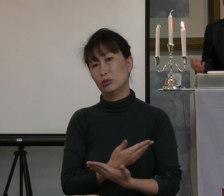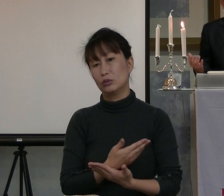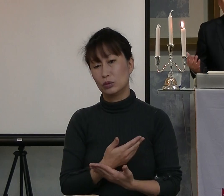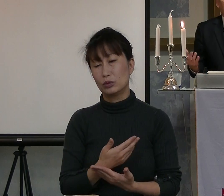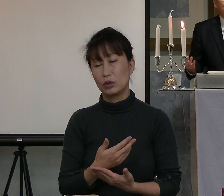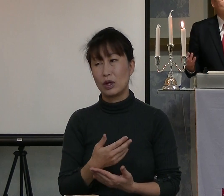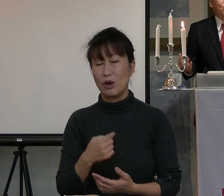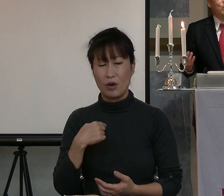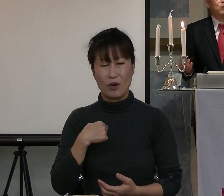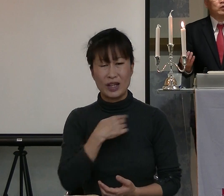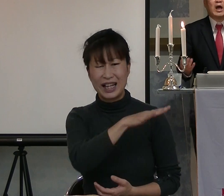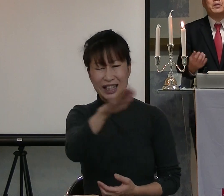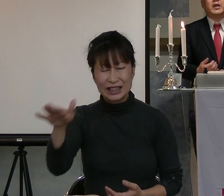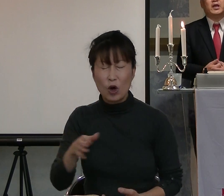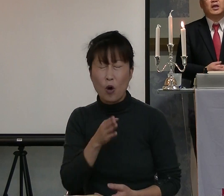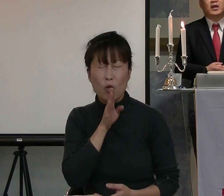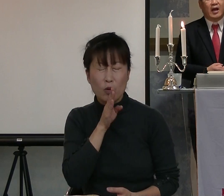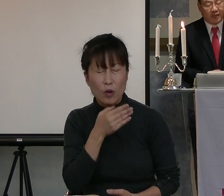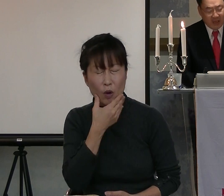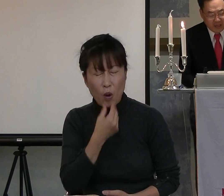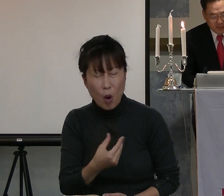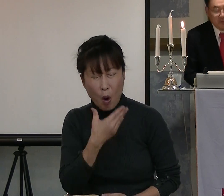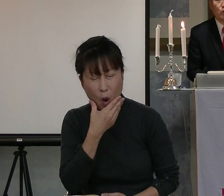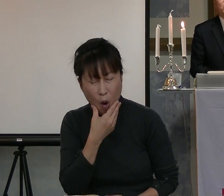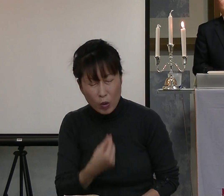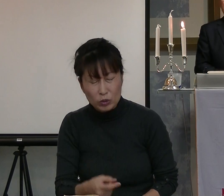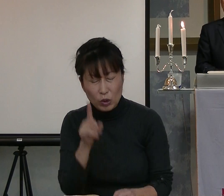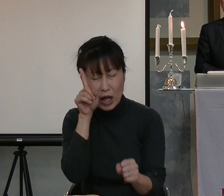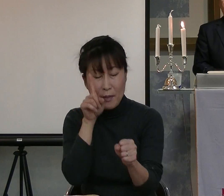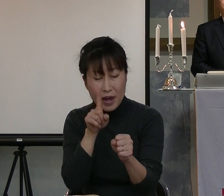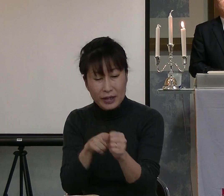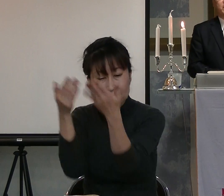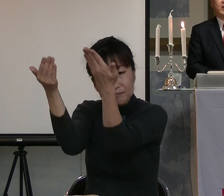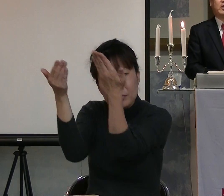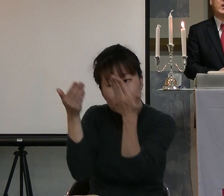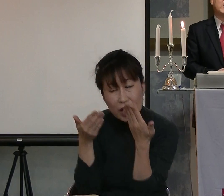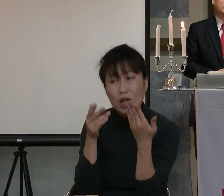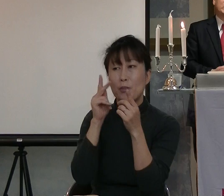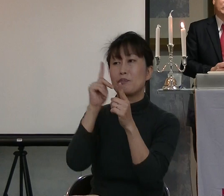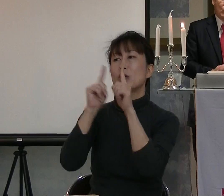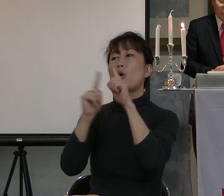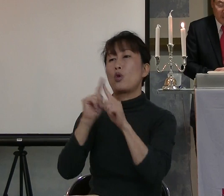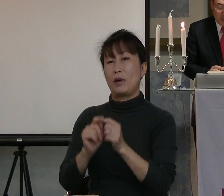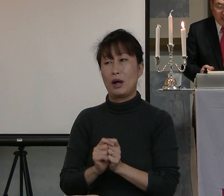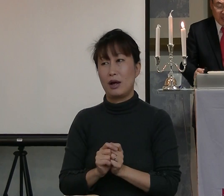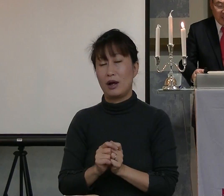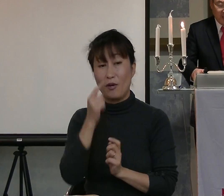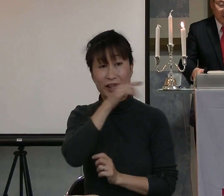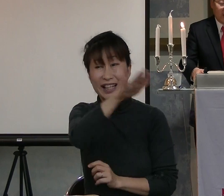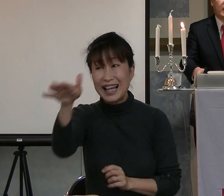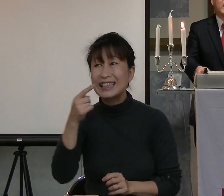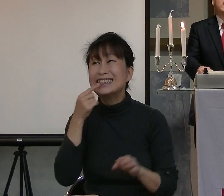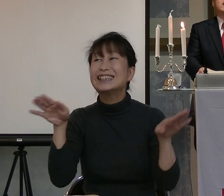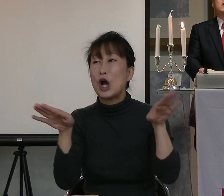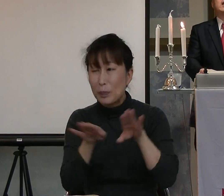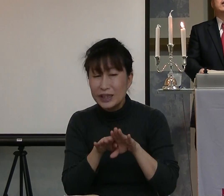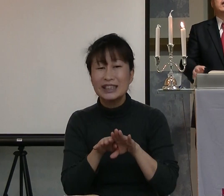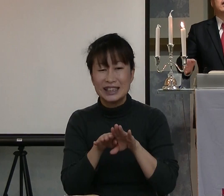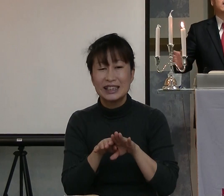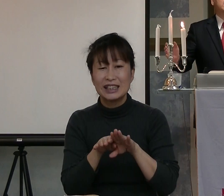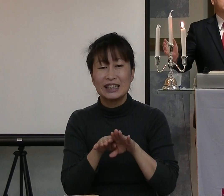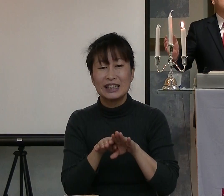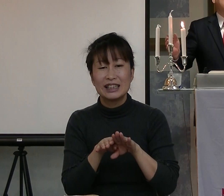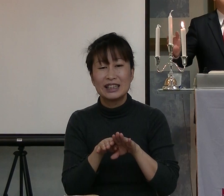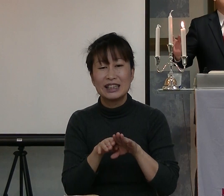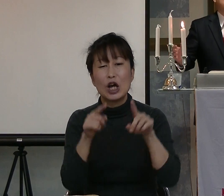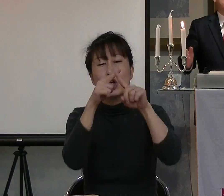この幸福のために与えられた御言葉ですね。確か私たちは日曜日にただ単